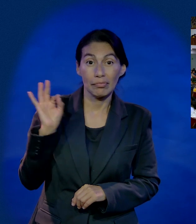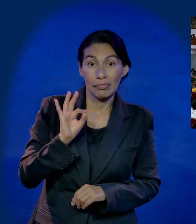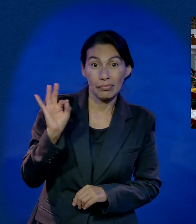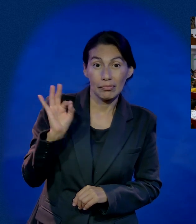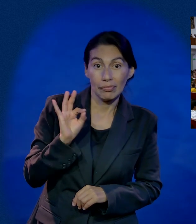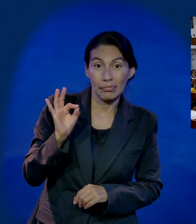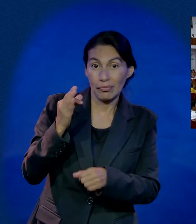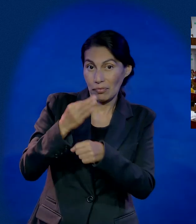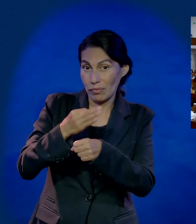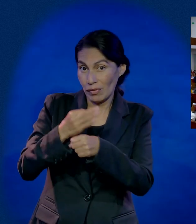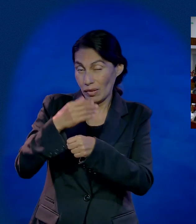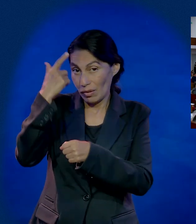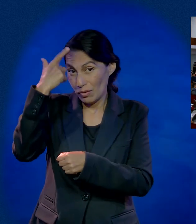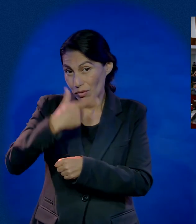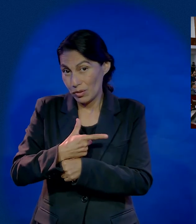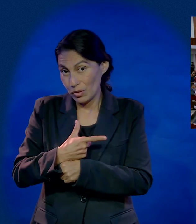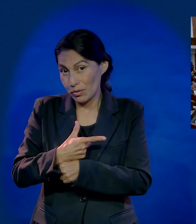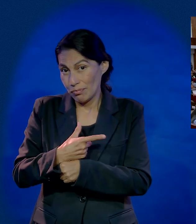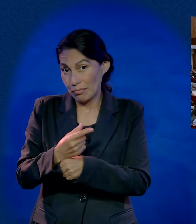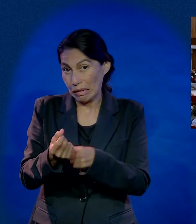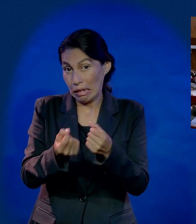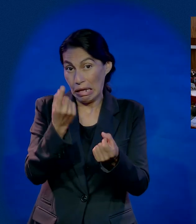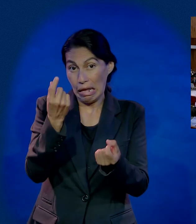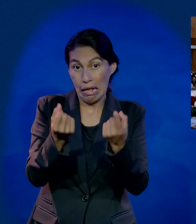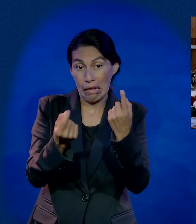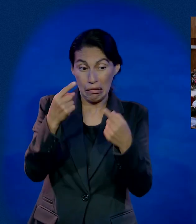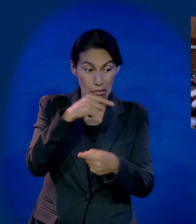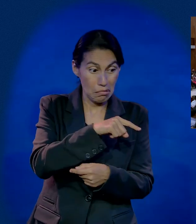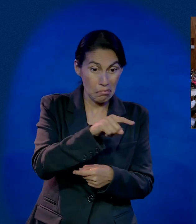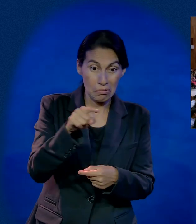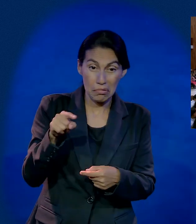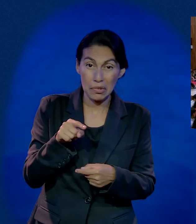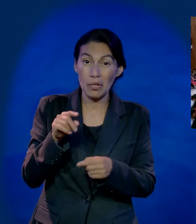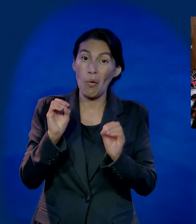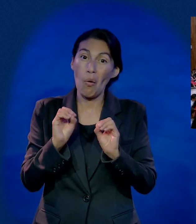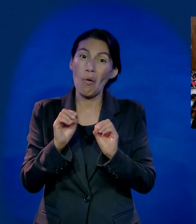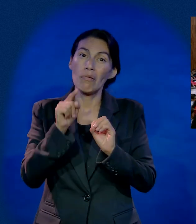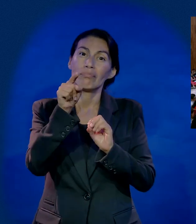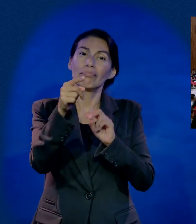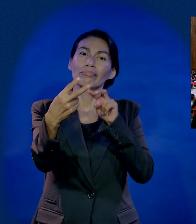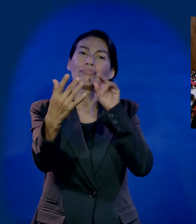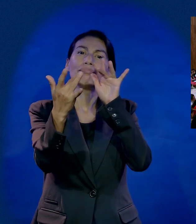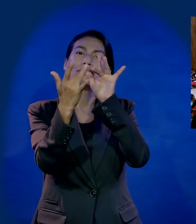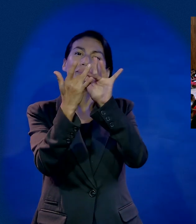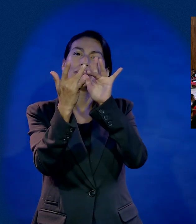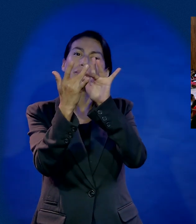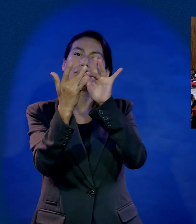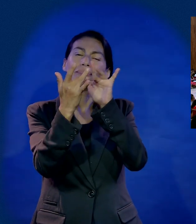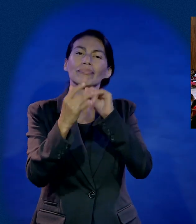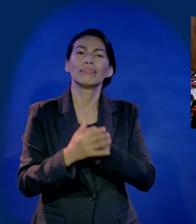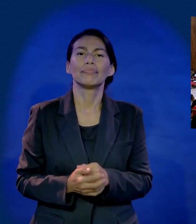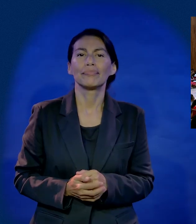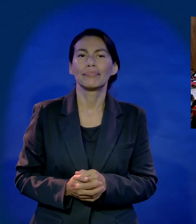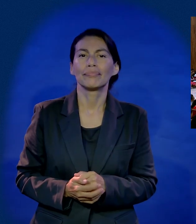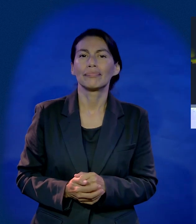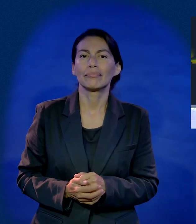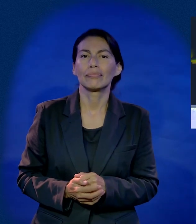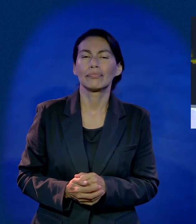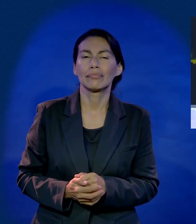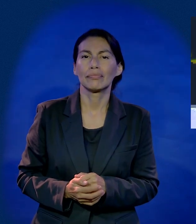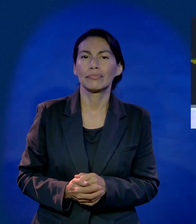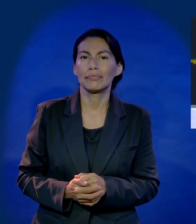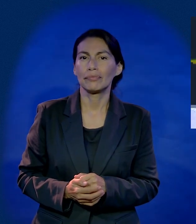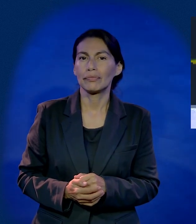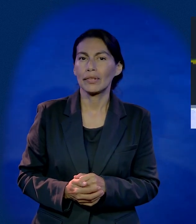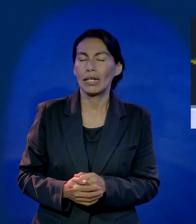Y probablemente esta noche Dios le está hablando a alguien que está presente o a través de las cámaras, que vive